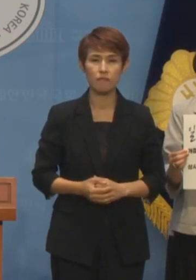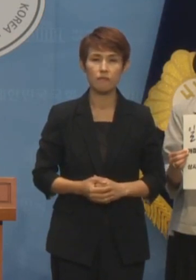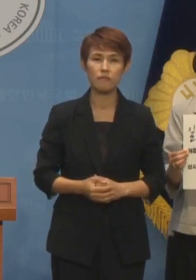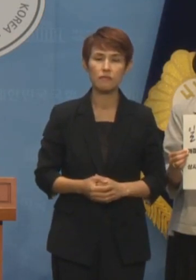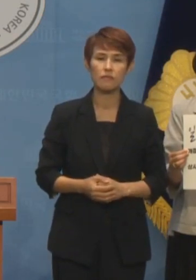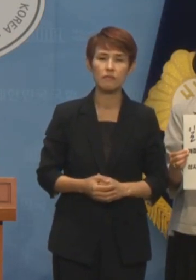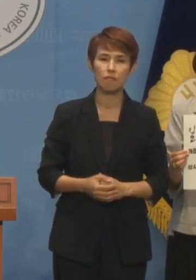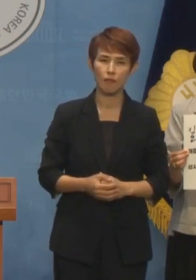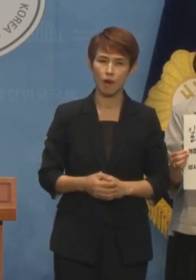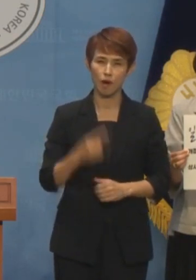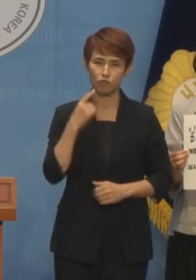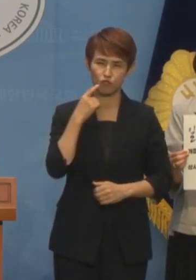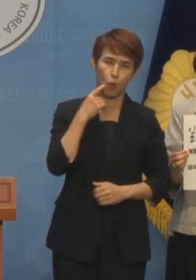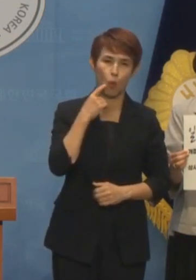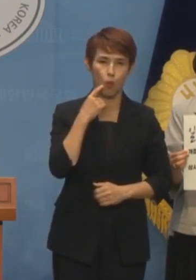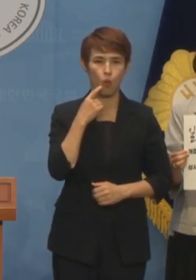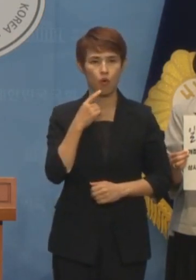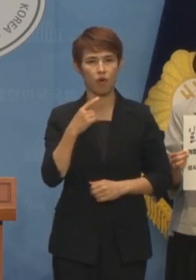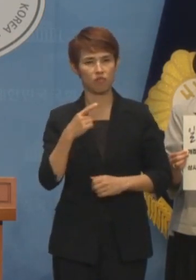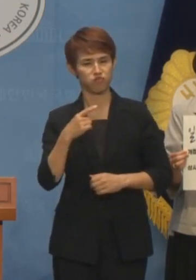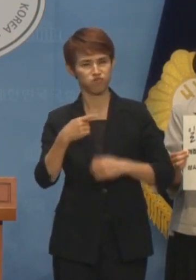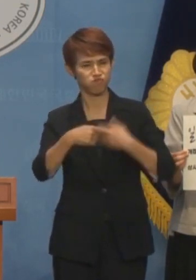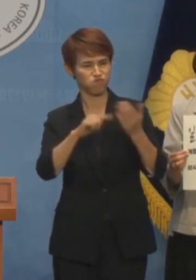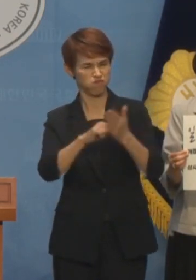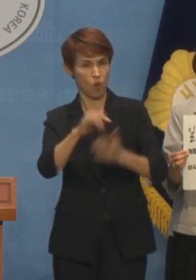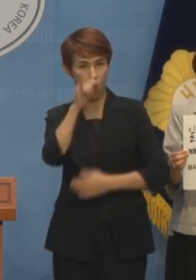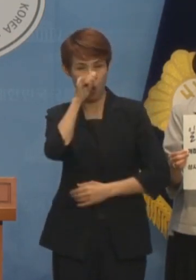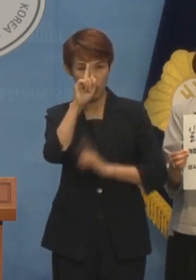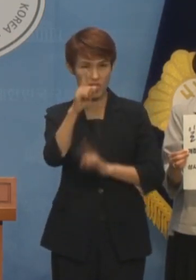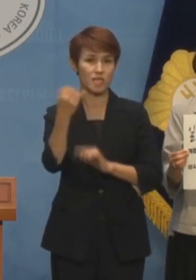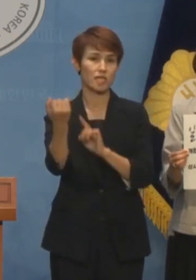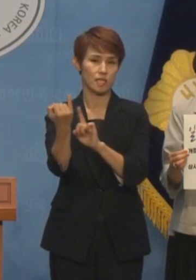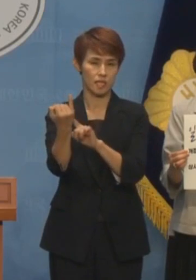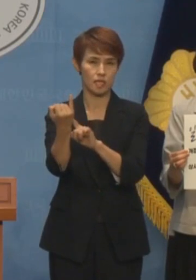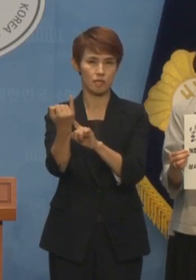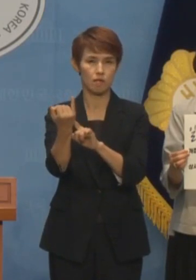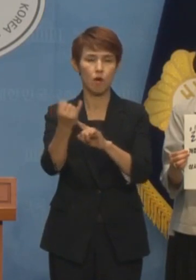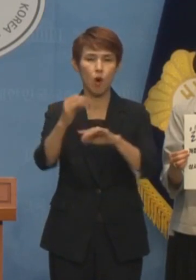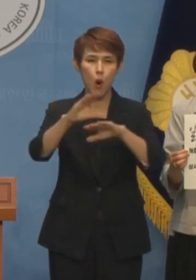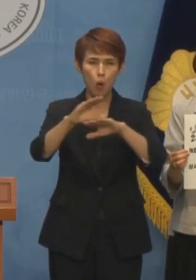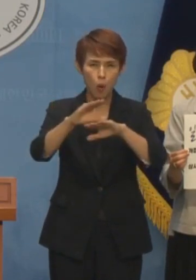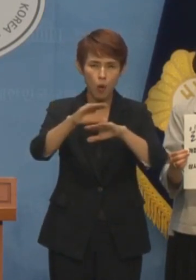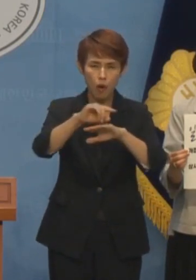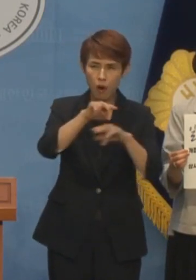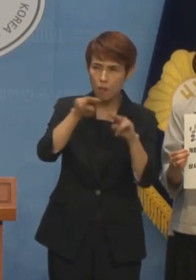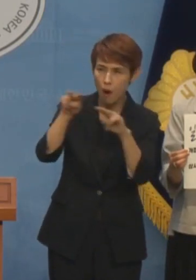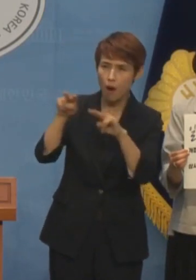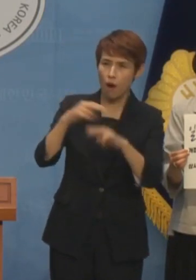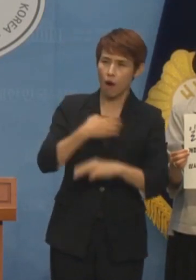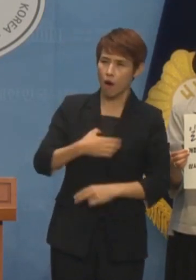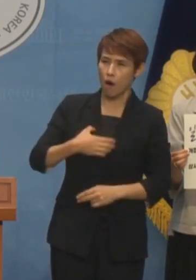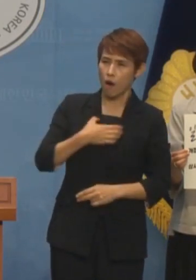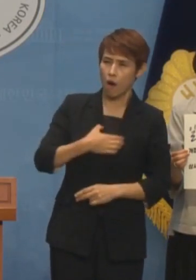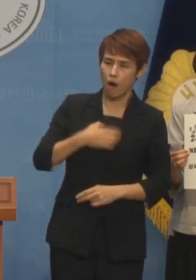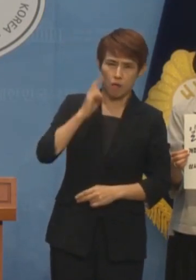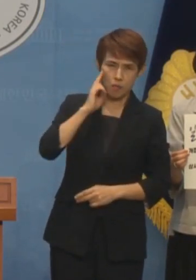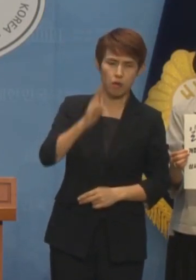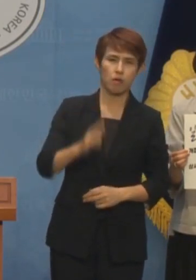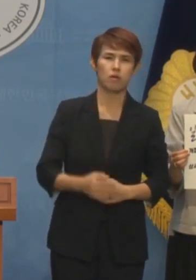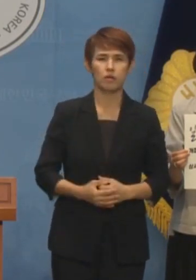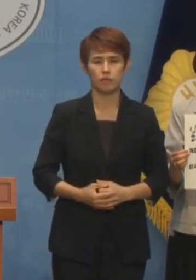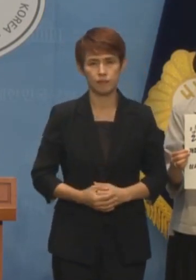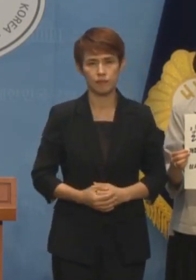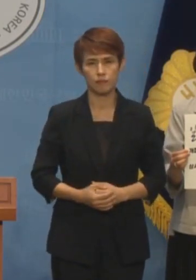아니라 극단적인 적개심으로 가득한 이진숙 후보자에 대한 언론계의 우려가 그 어느 때보다 더